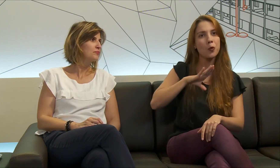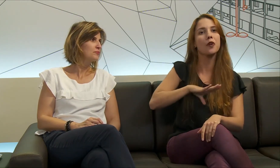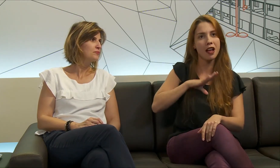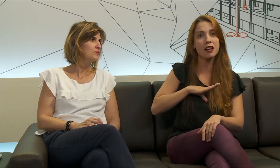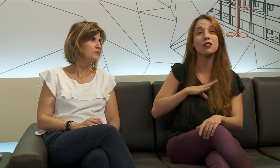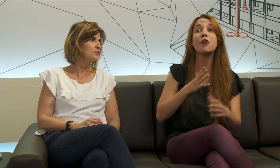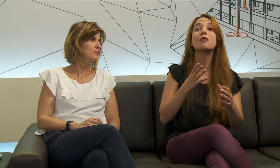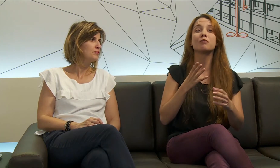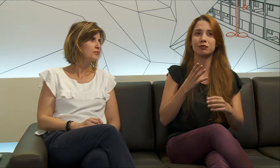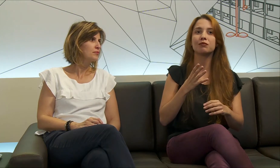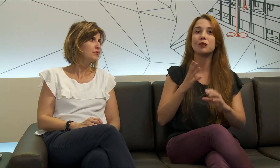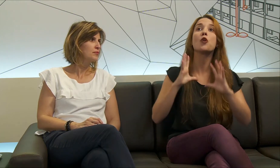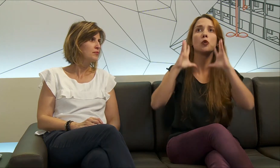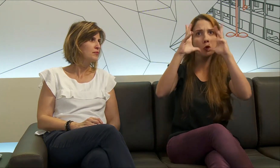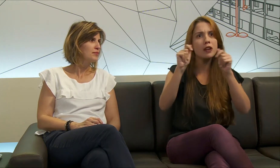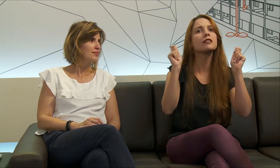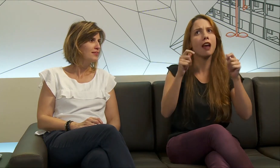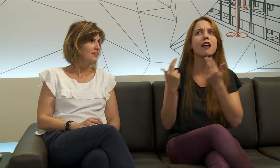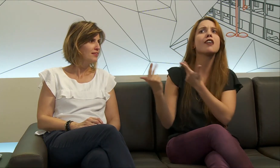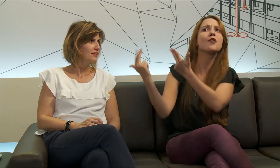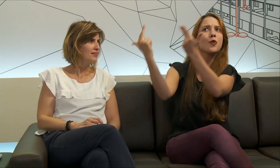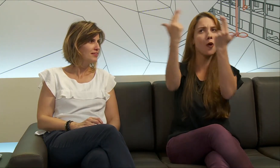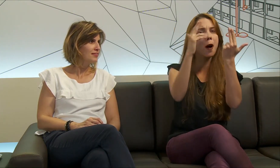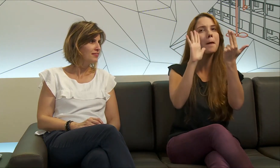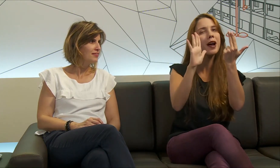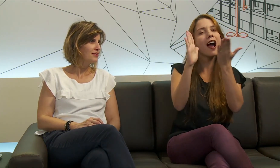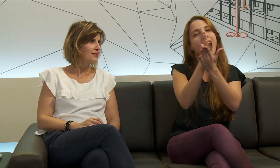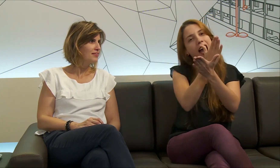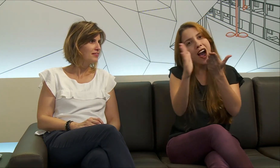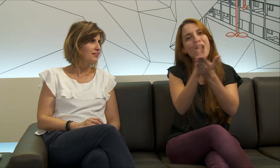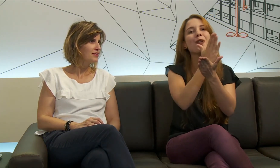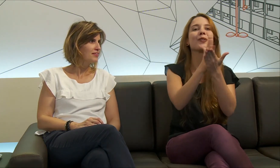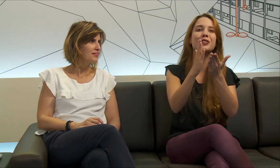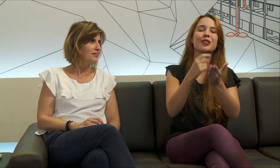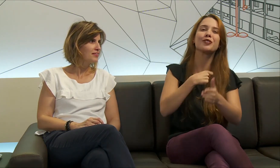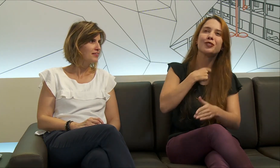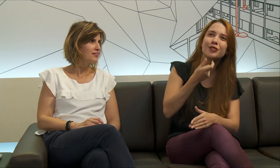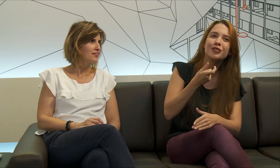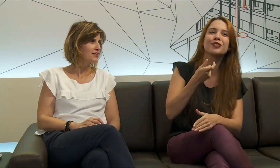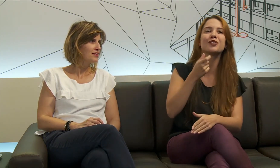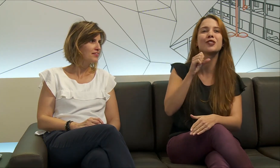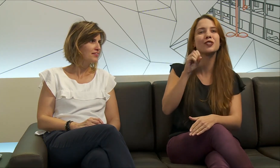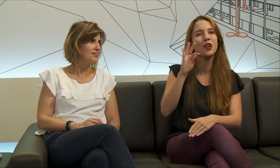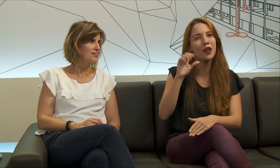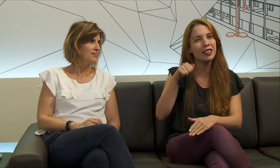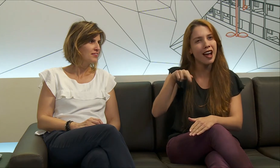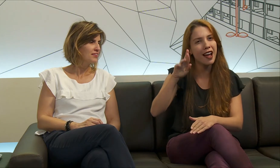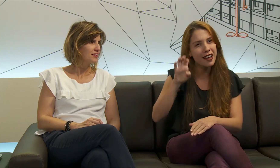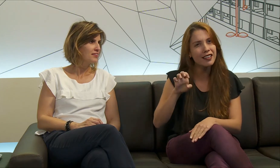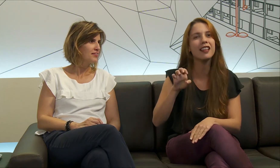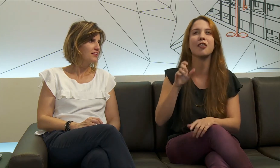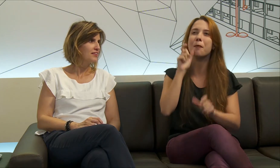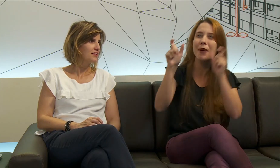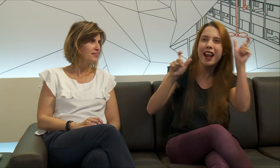de termos que se utilizam para a mesma coisa, mas termos diferenciados. E o